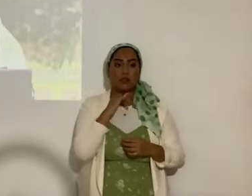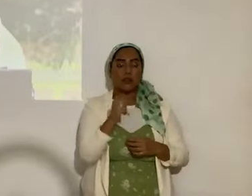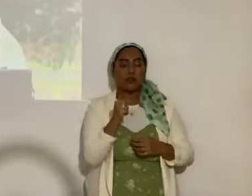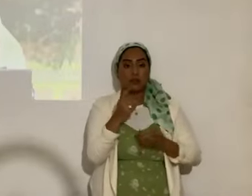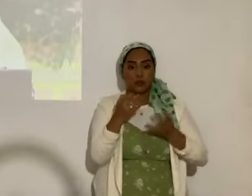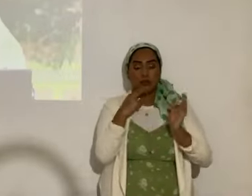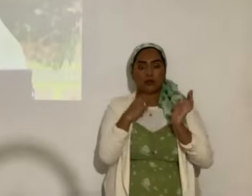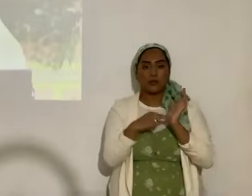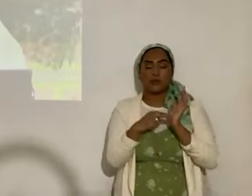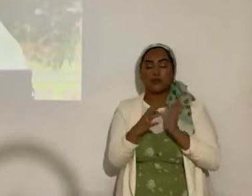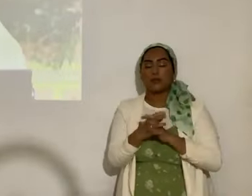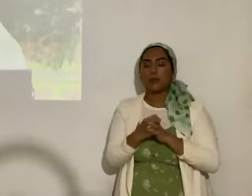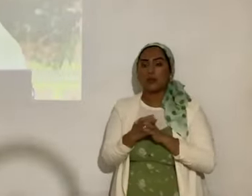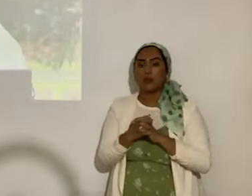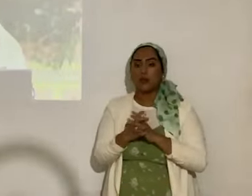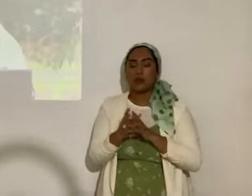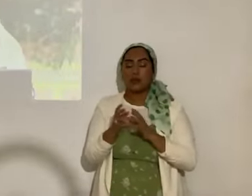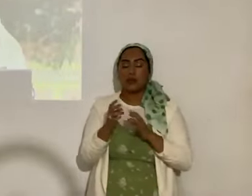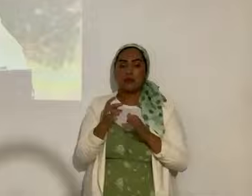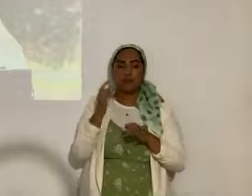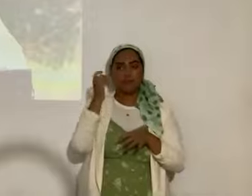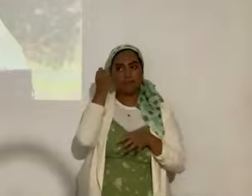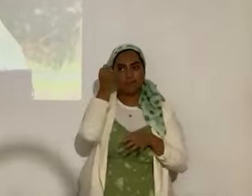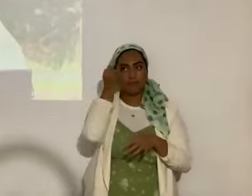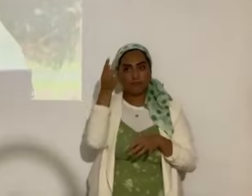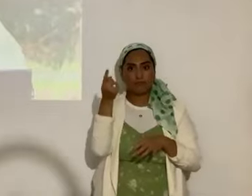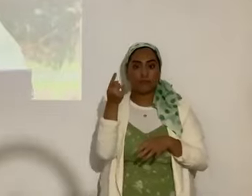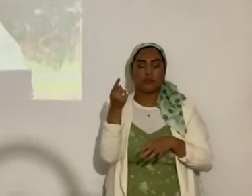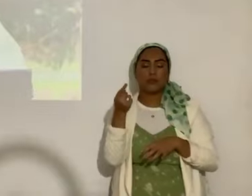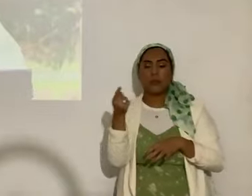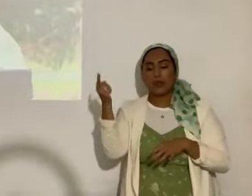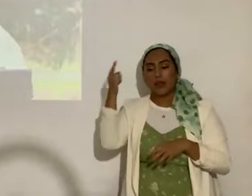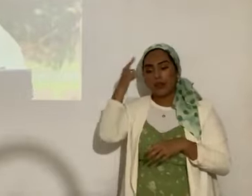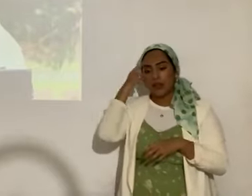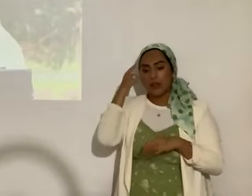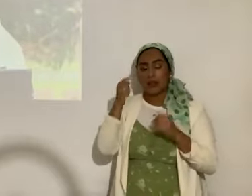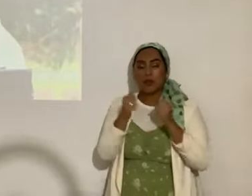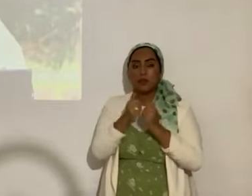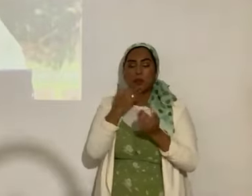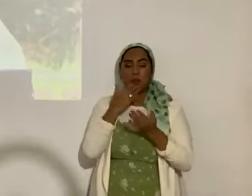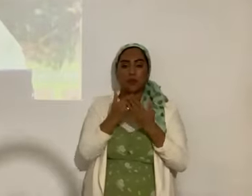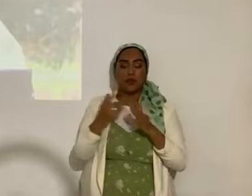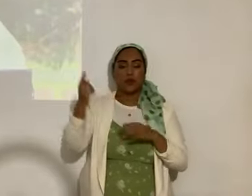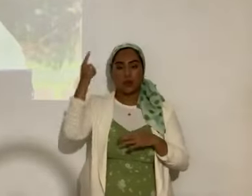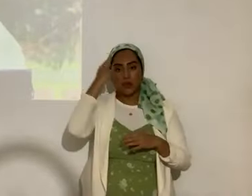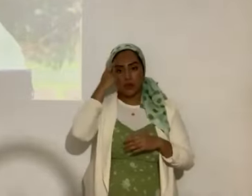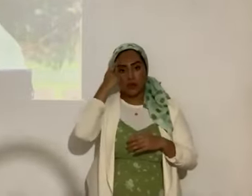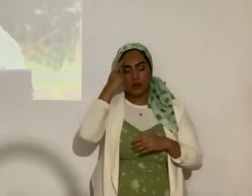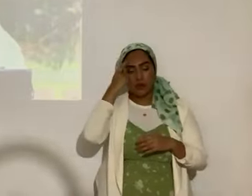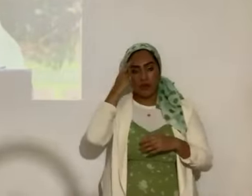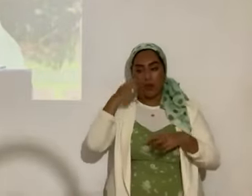si gustas anotarlo es razonar es pensar con buen con buen juicio es caminar con